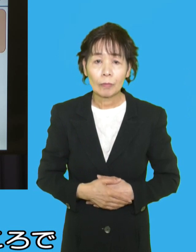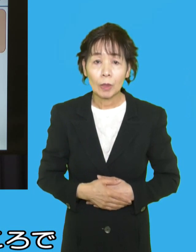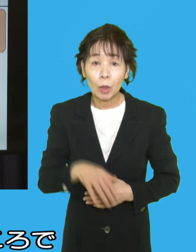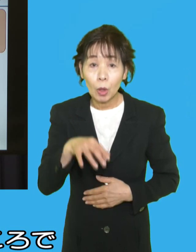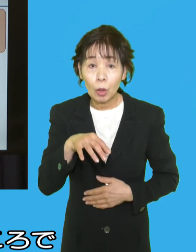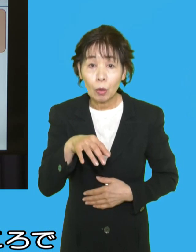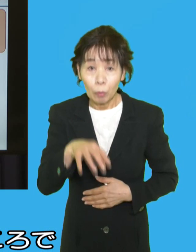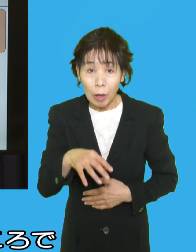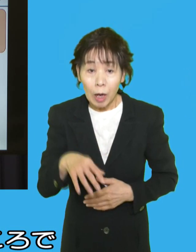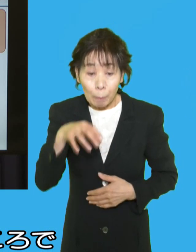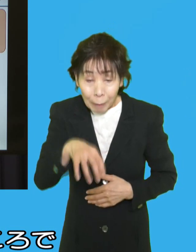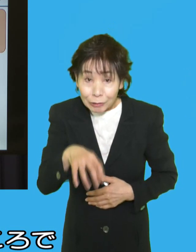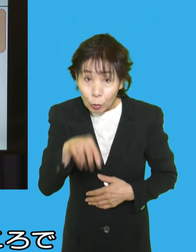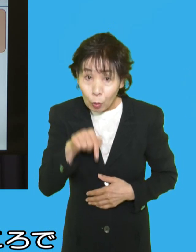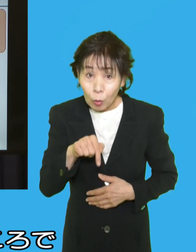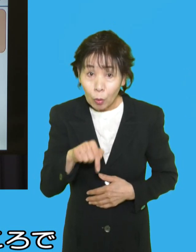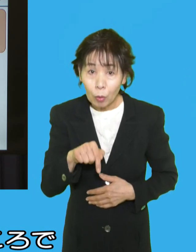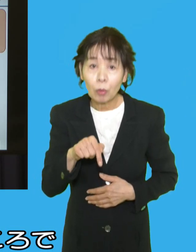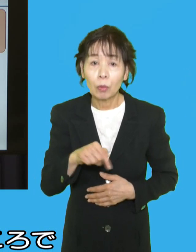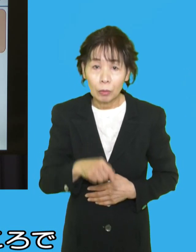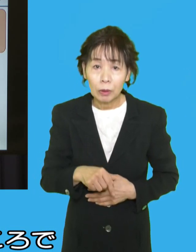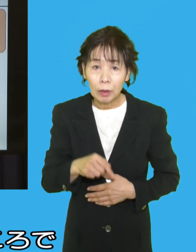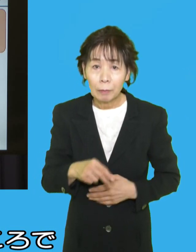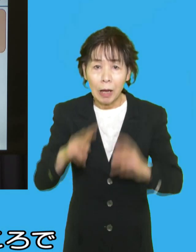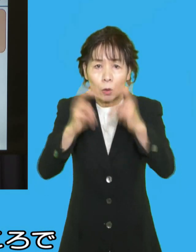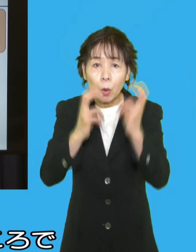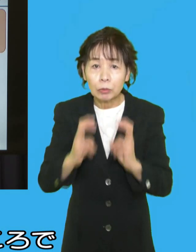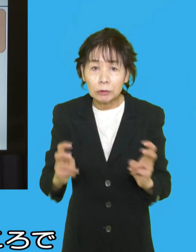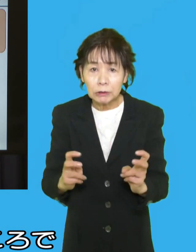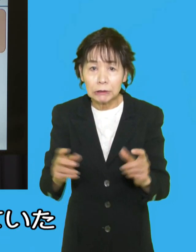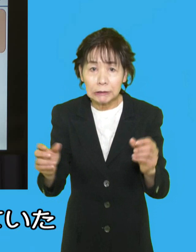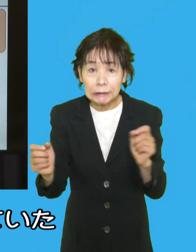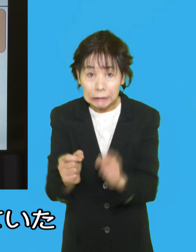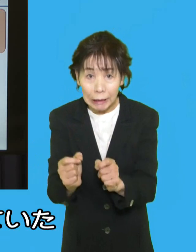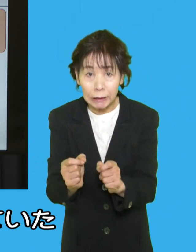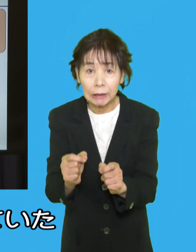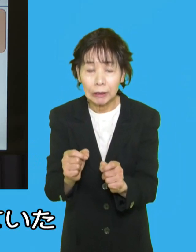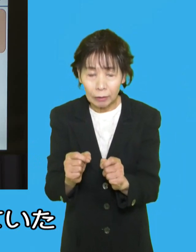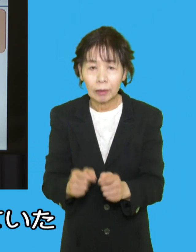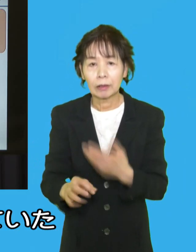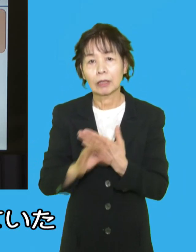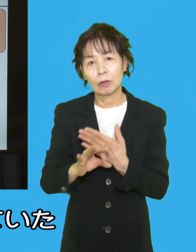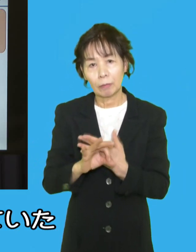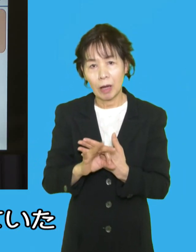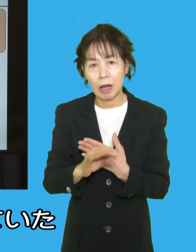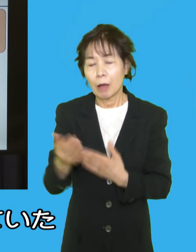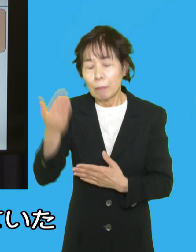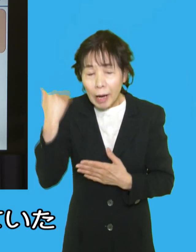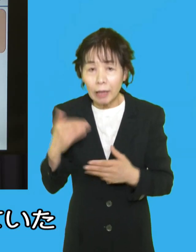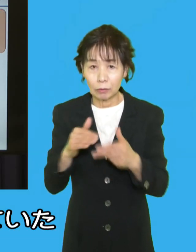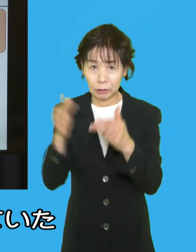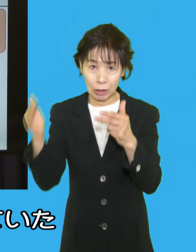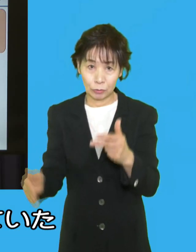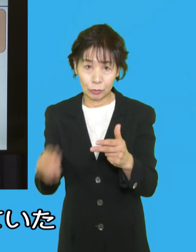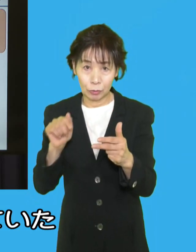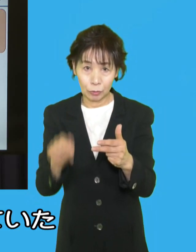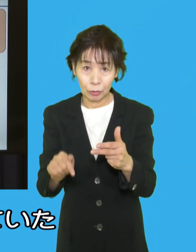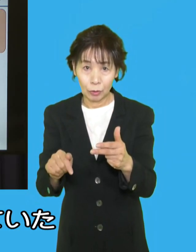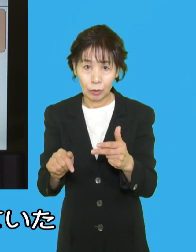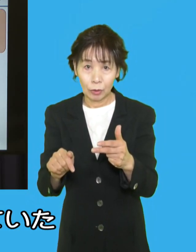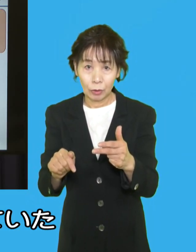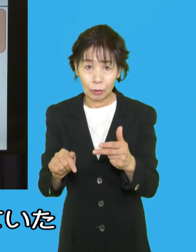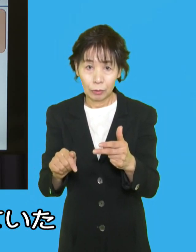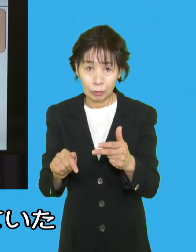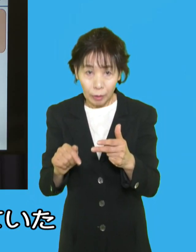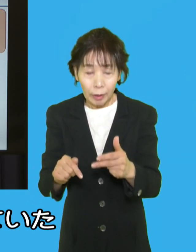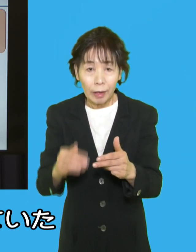ここに、場所的にもですね、古墳に近いというところで、例えば前の施設で想定されて